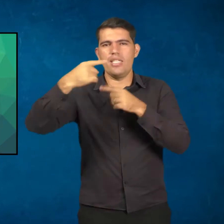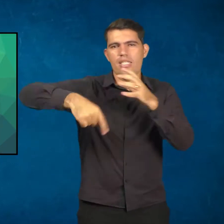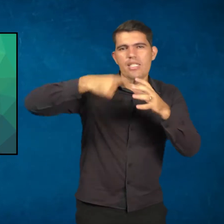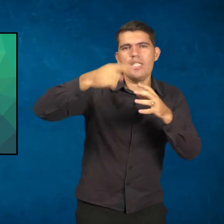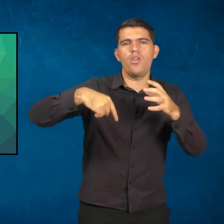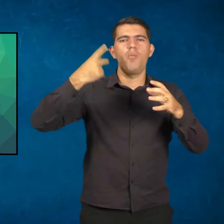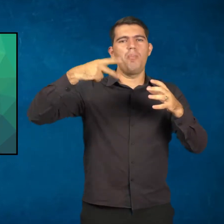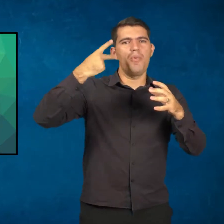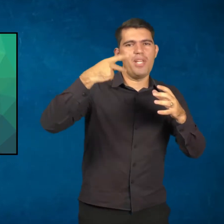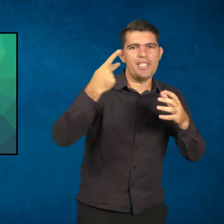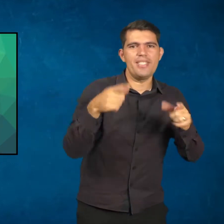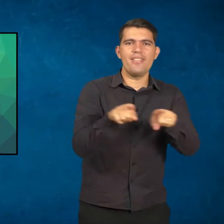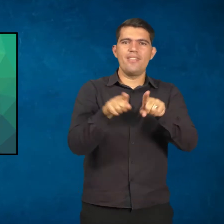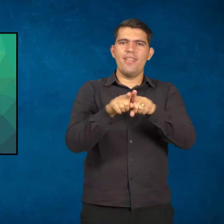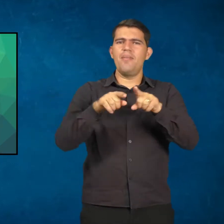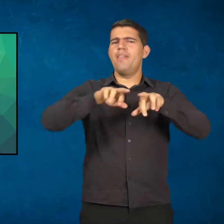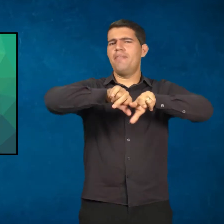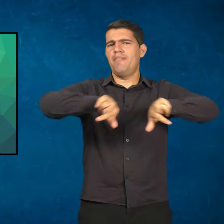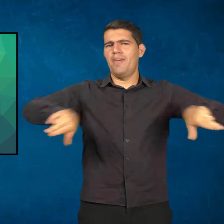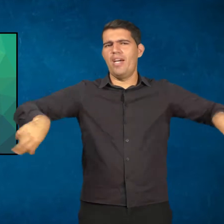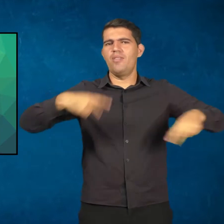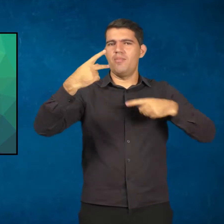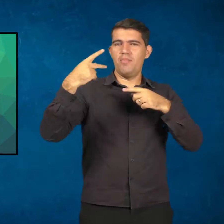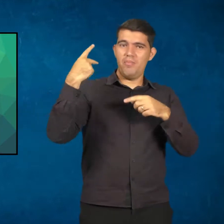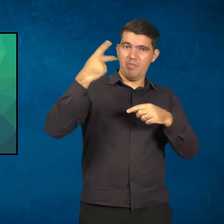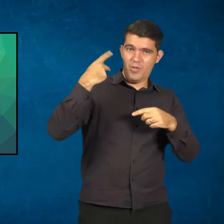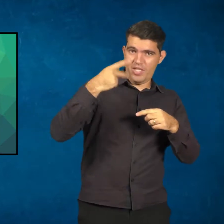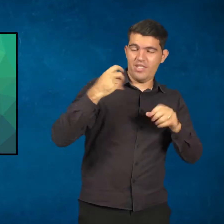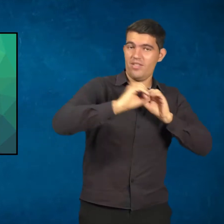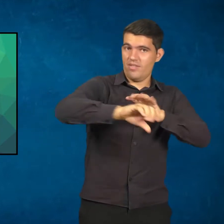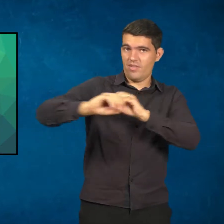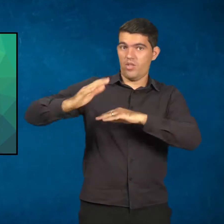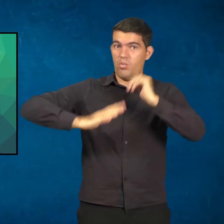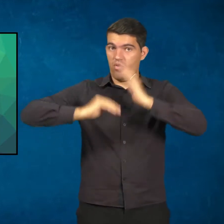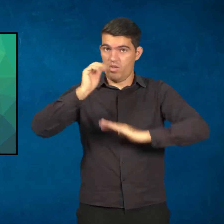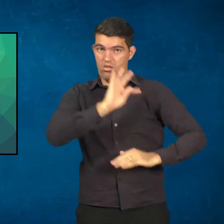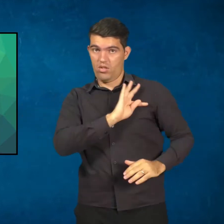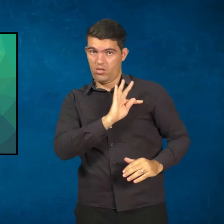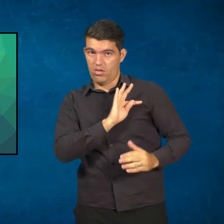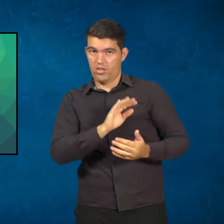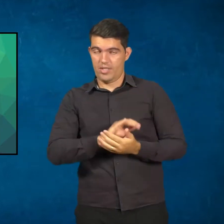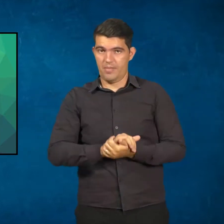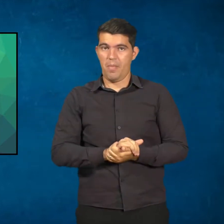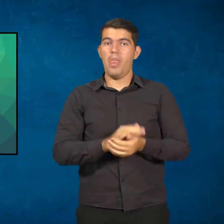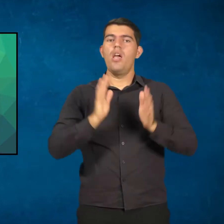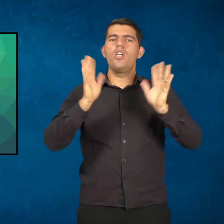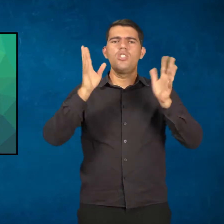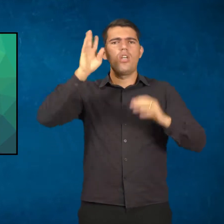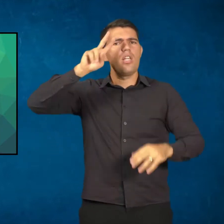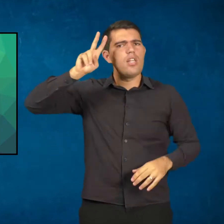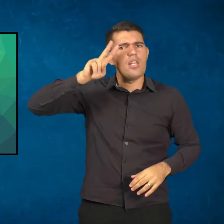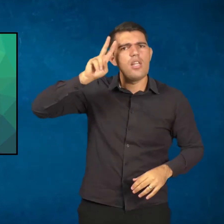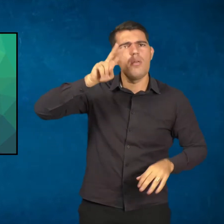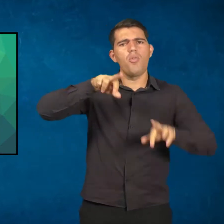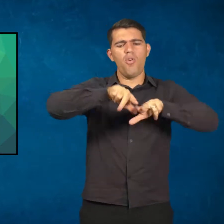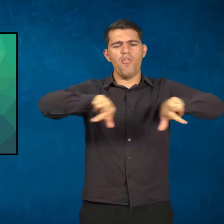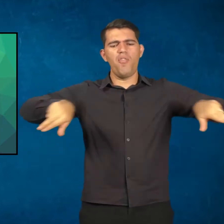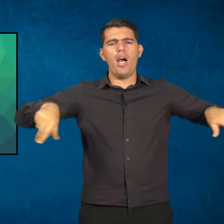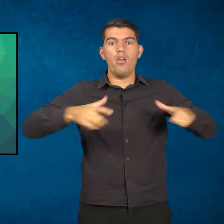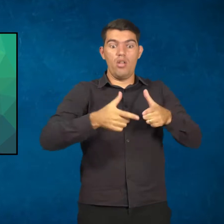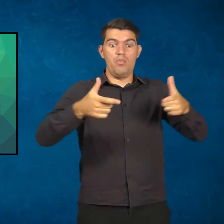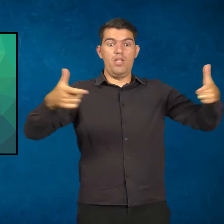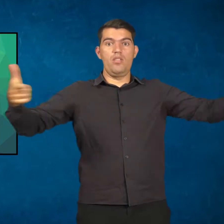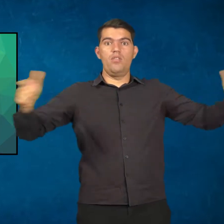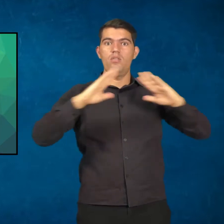diretrizes curriculares e outras políticas para a educação profissional e tecnológica. Rememoraram a expansão da escolarização